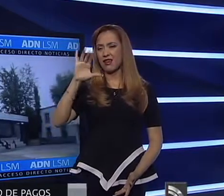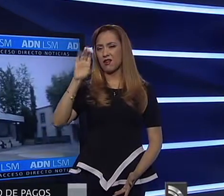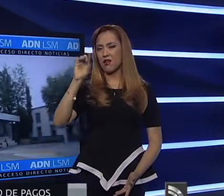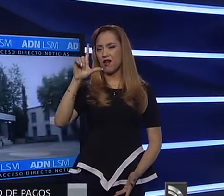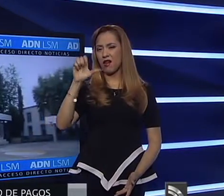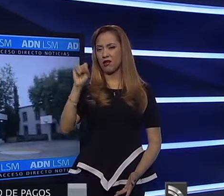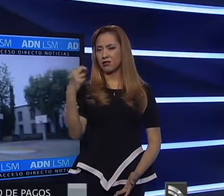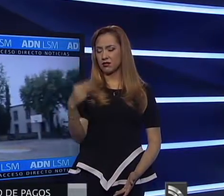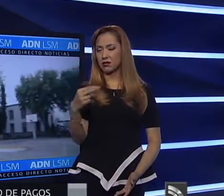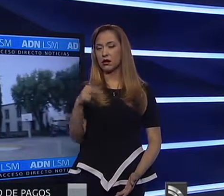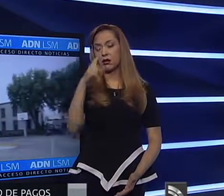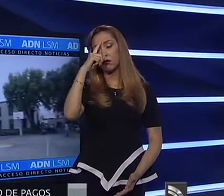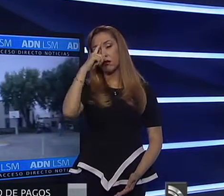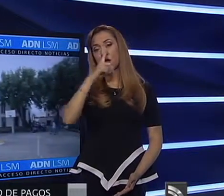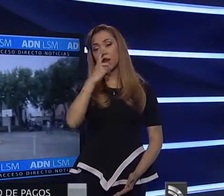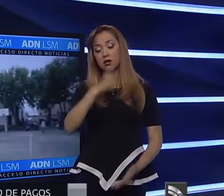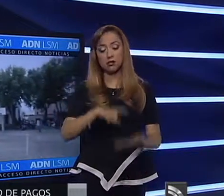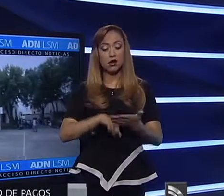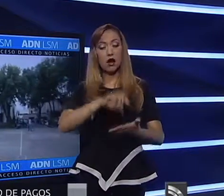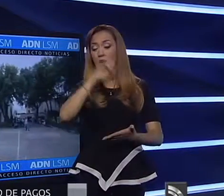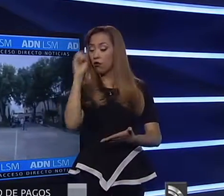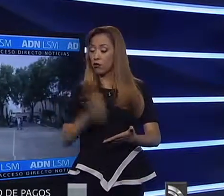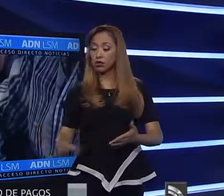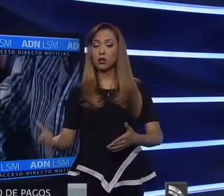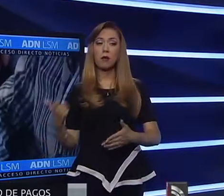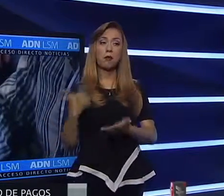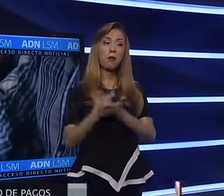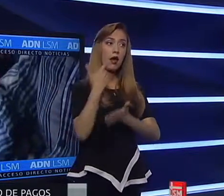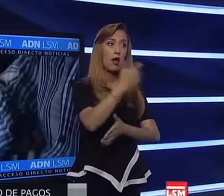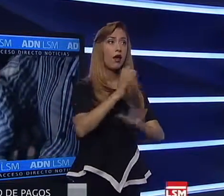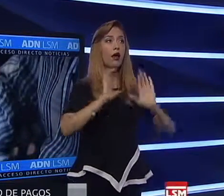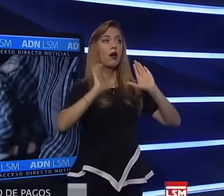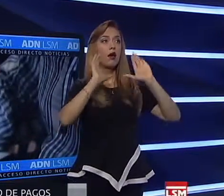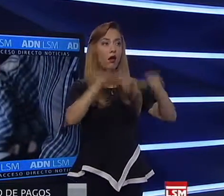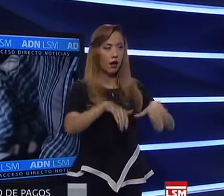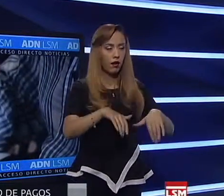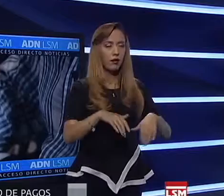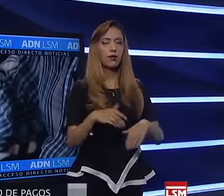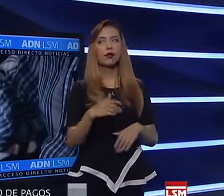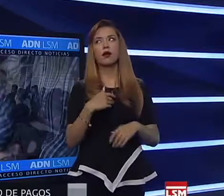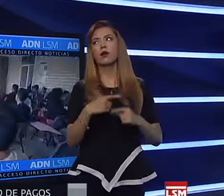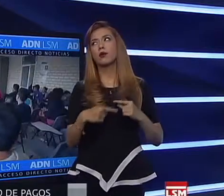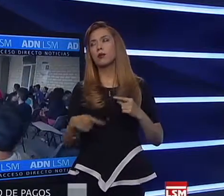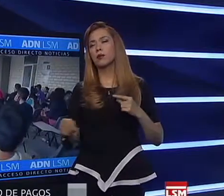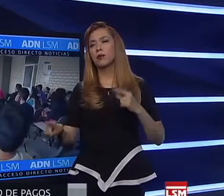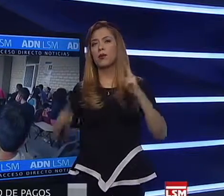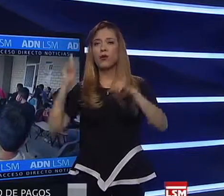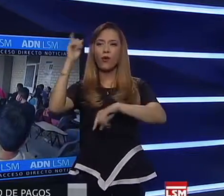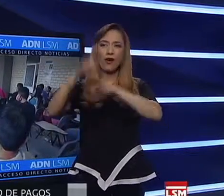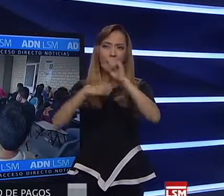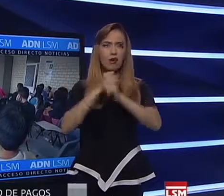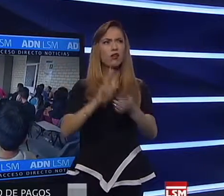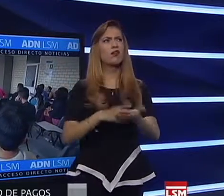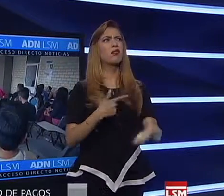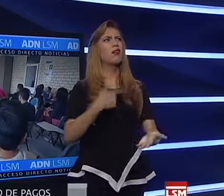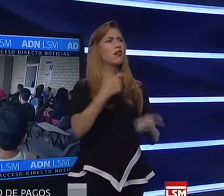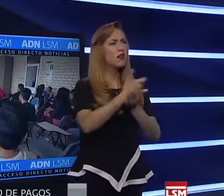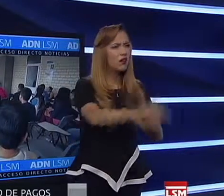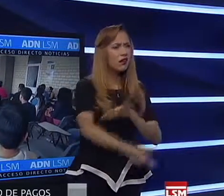obliga al pago de cuotas de inscripción y reinscripción. Argumentan que viola el derecho a la educación gratuita,